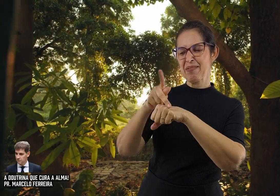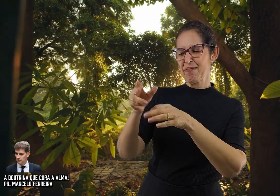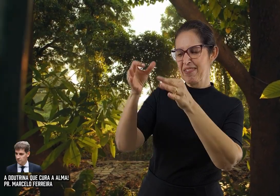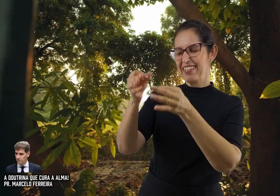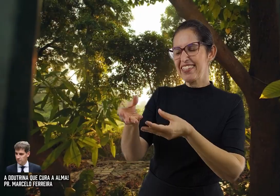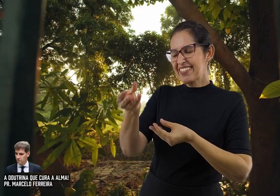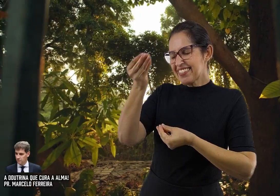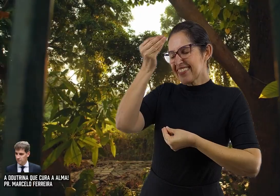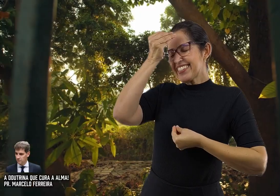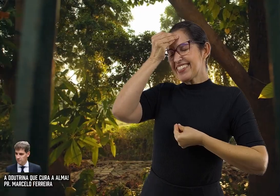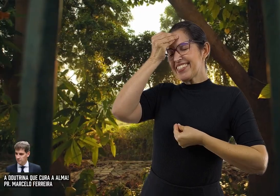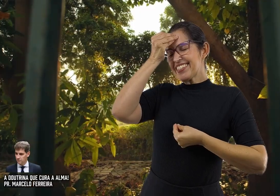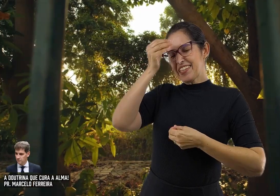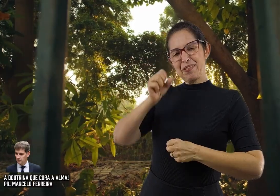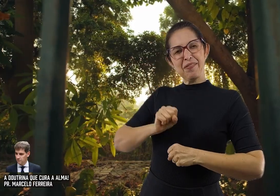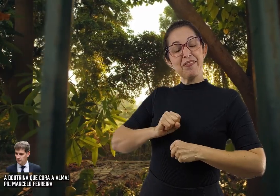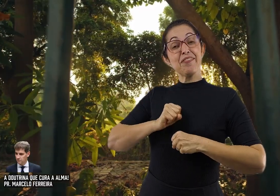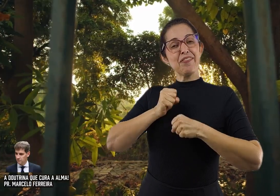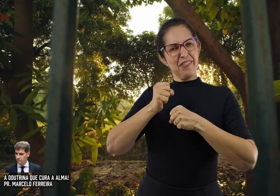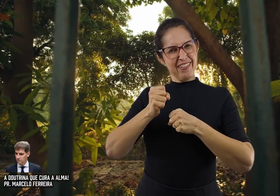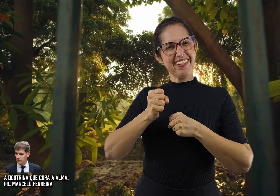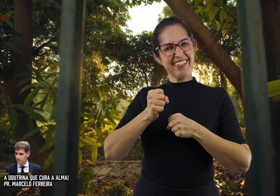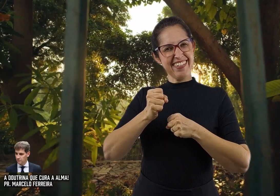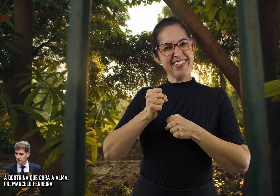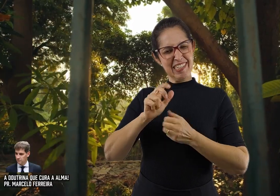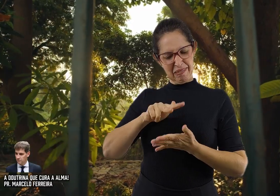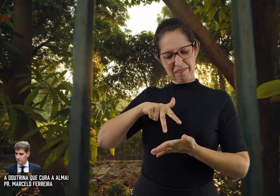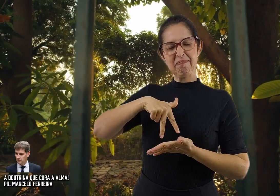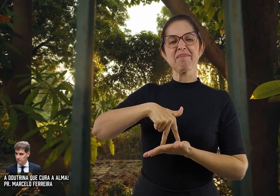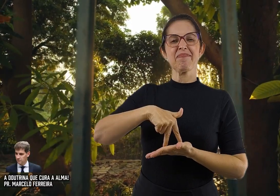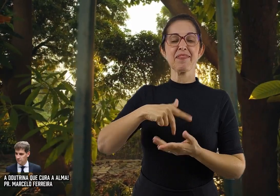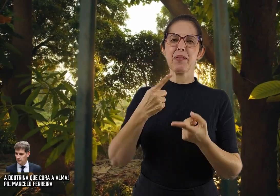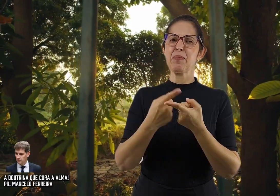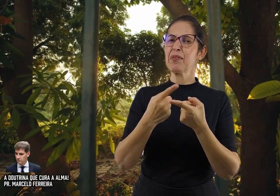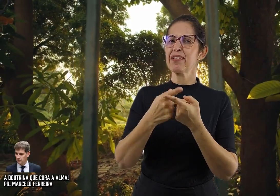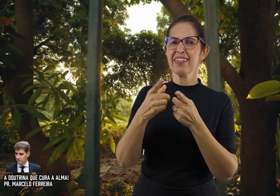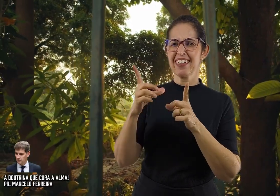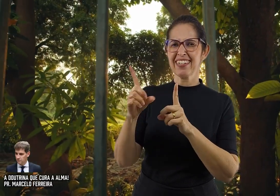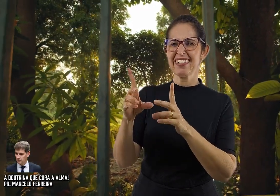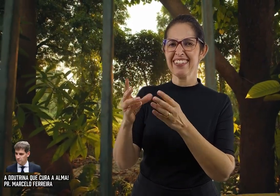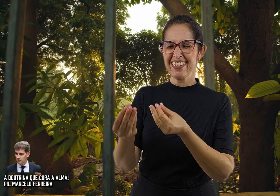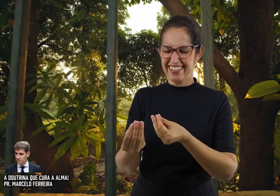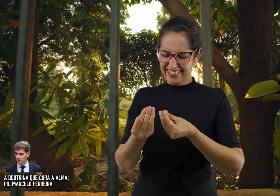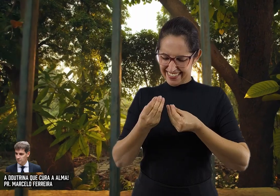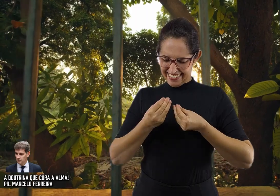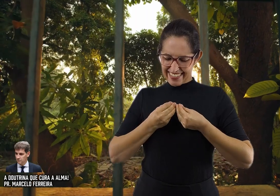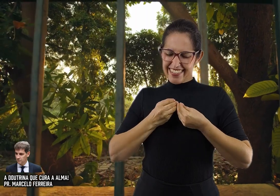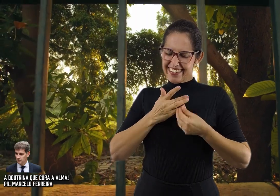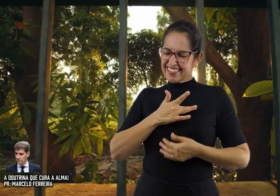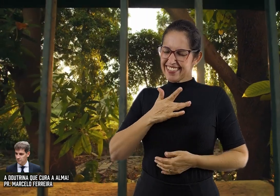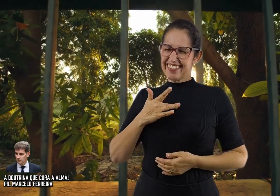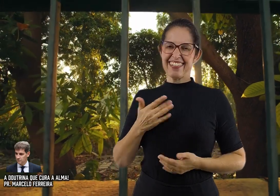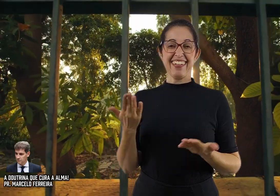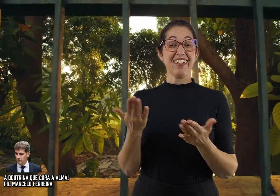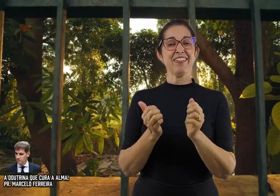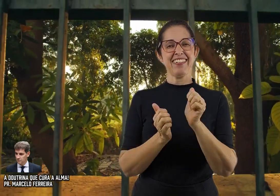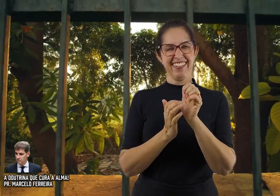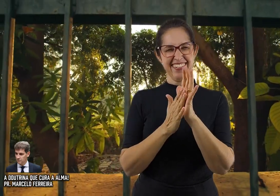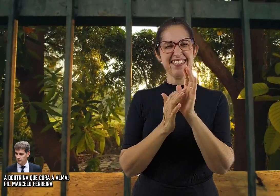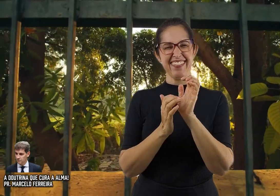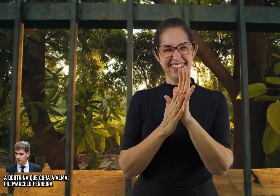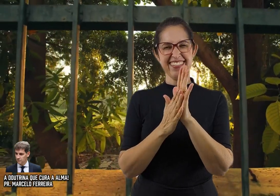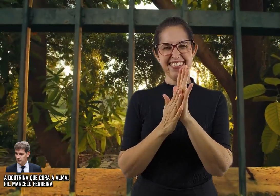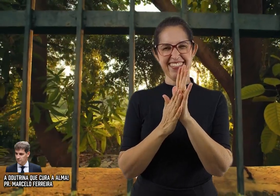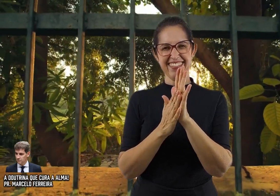fortes, alimentados, porque a doutrina do Senhor cura o nosso coração. Vamos cantar um louvor.